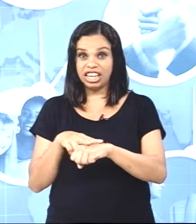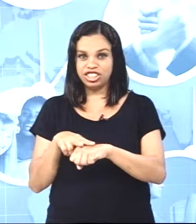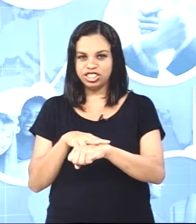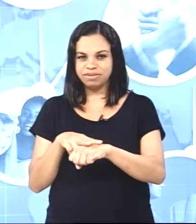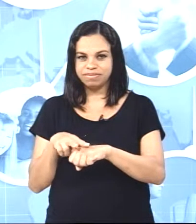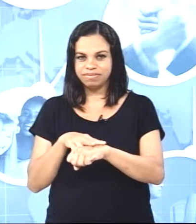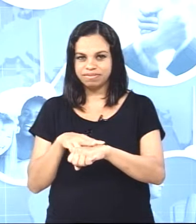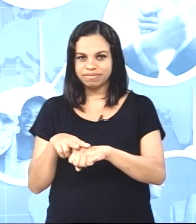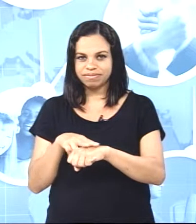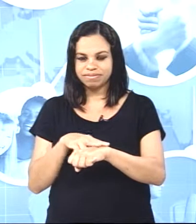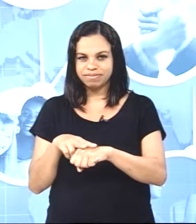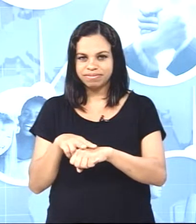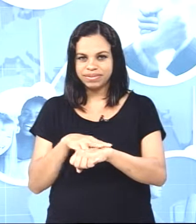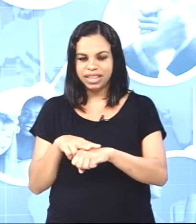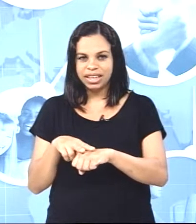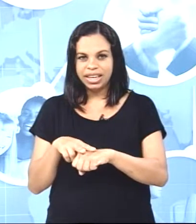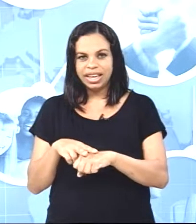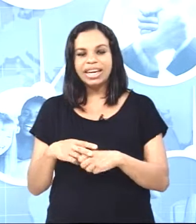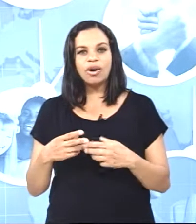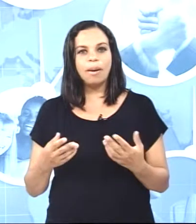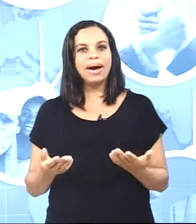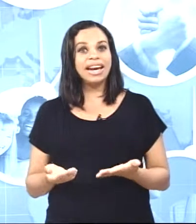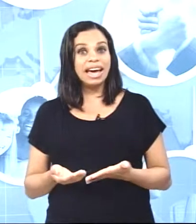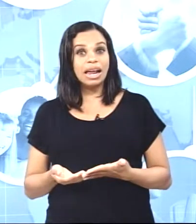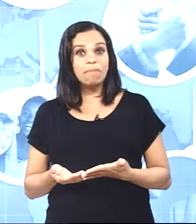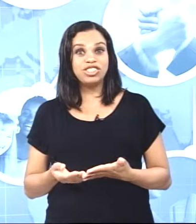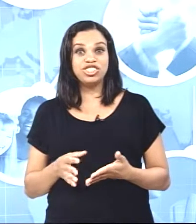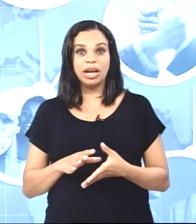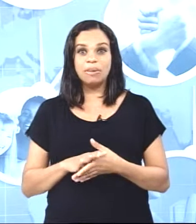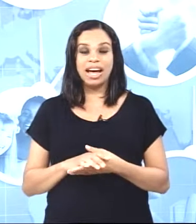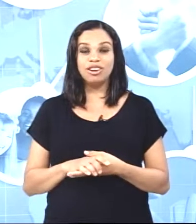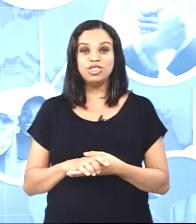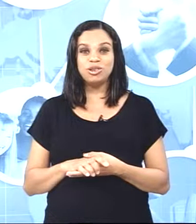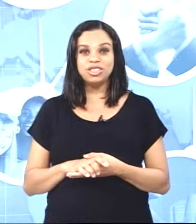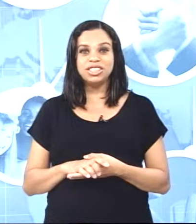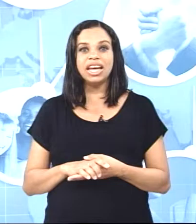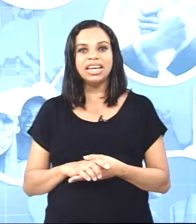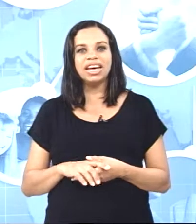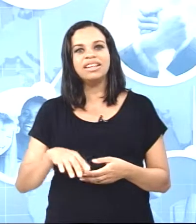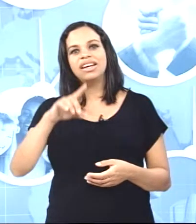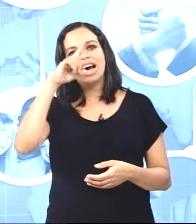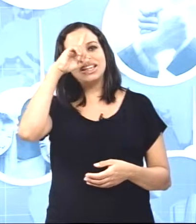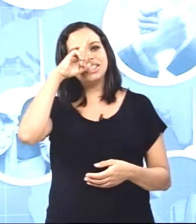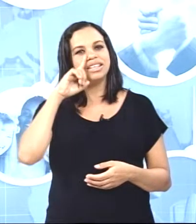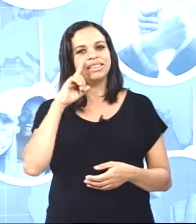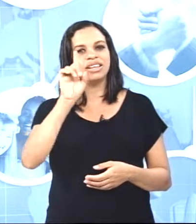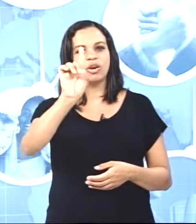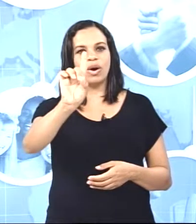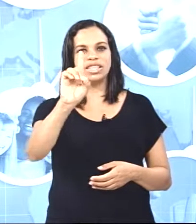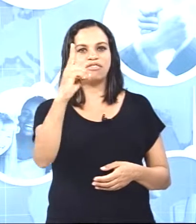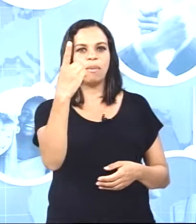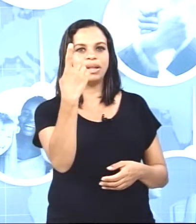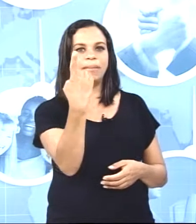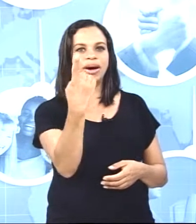Verde. E a cor amarela, para a gente terminar a aula de hoje, seria assim. Com essa forma da mão,